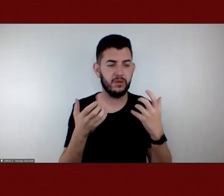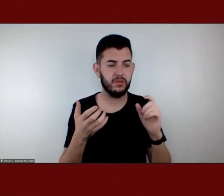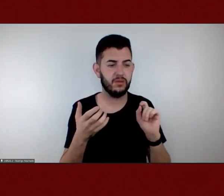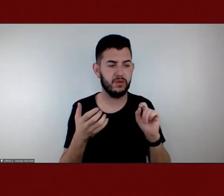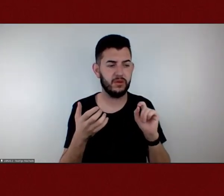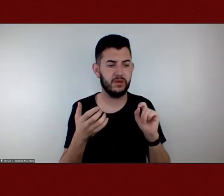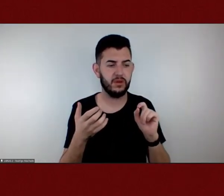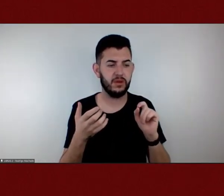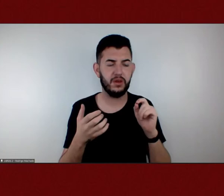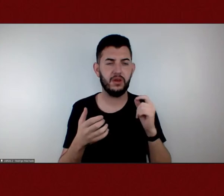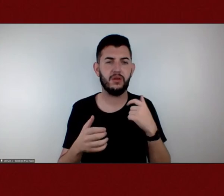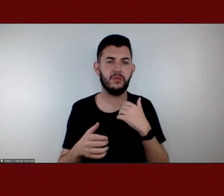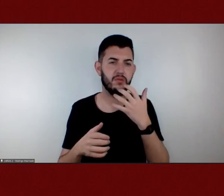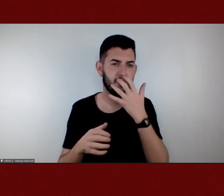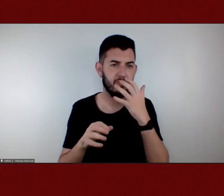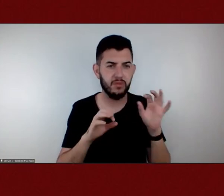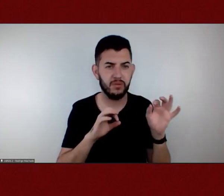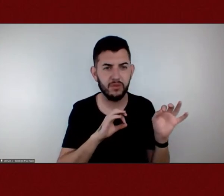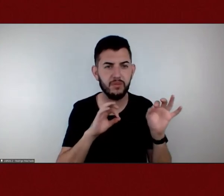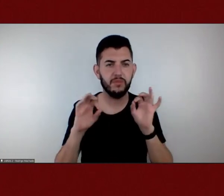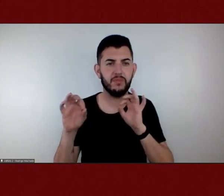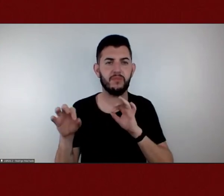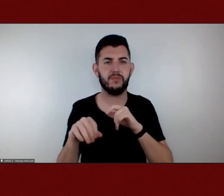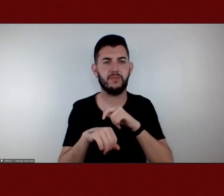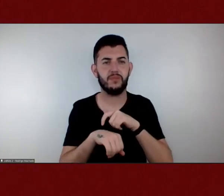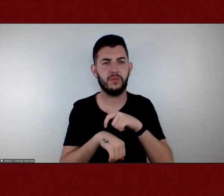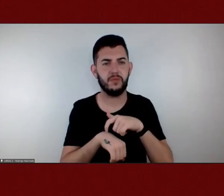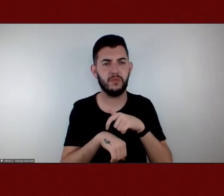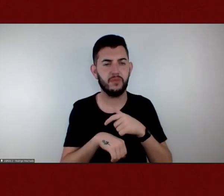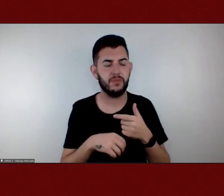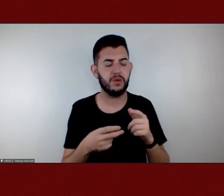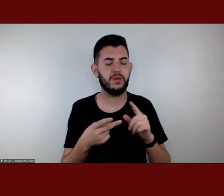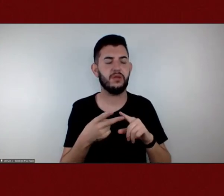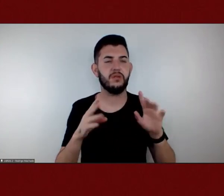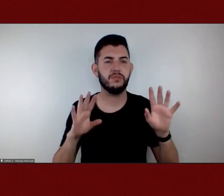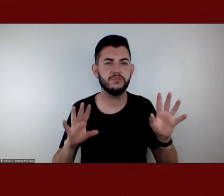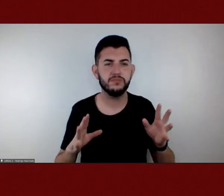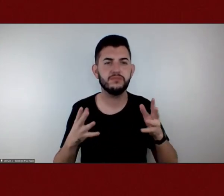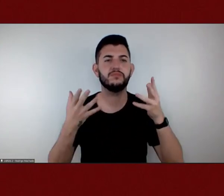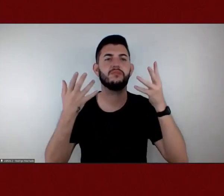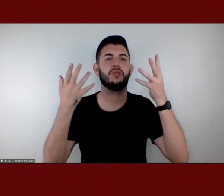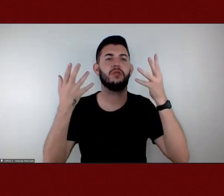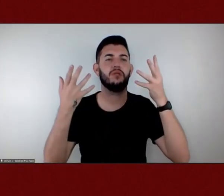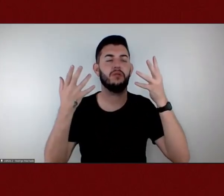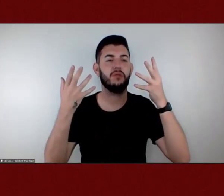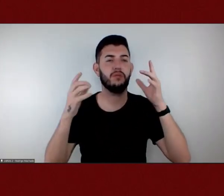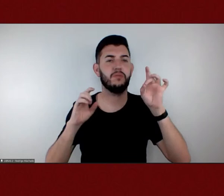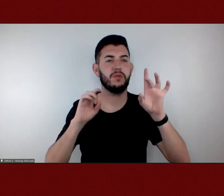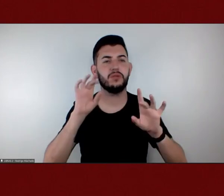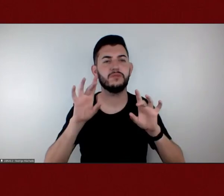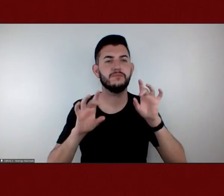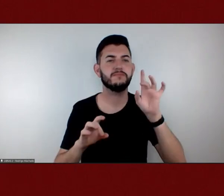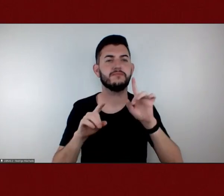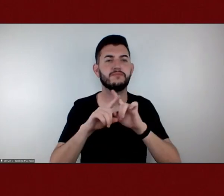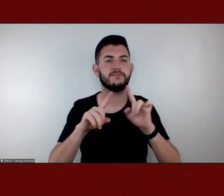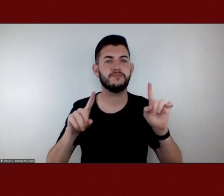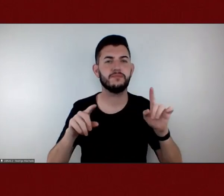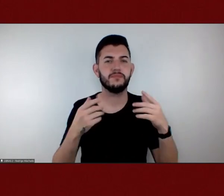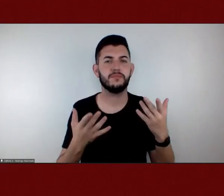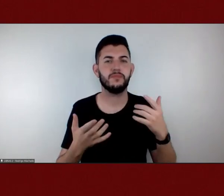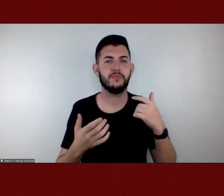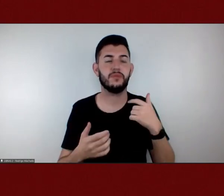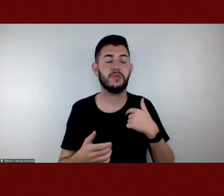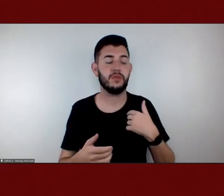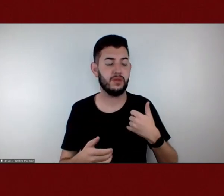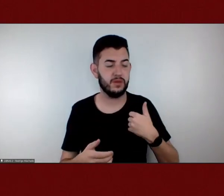vendo esse momento, essa comemoração, e apesar da idade, olhando muito para o